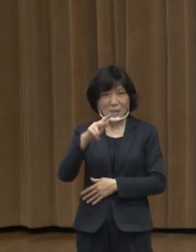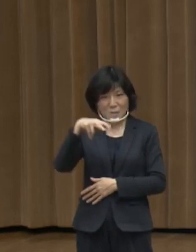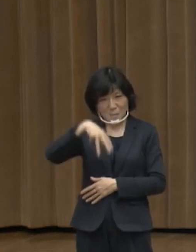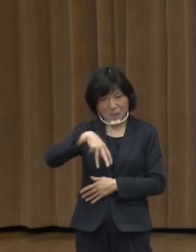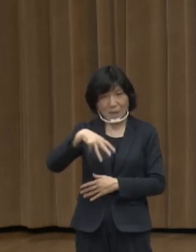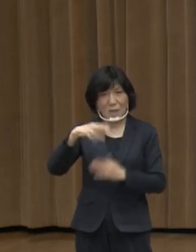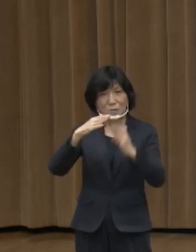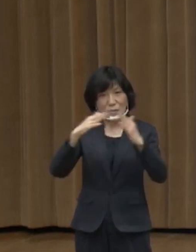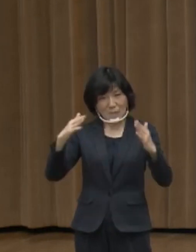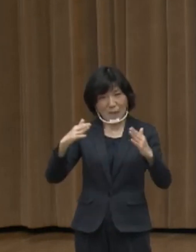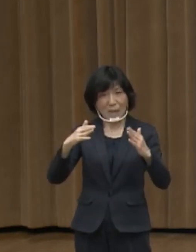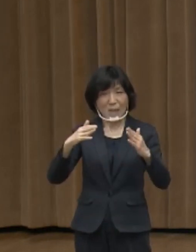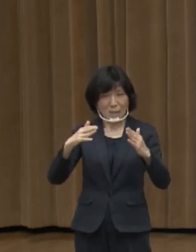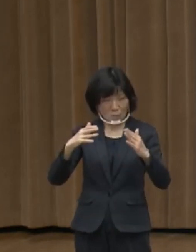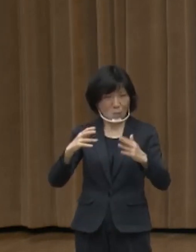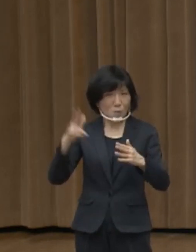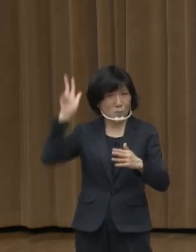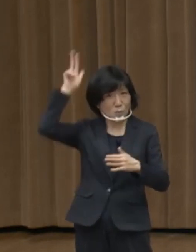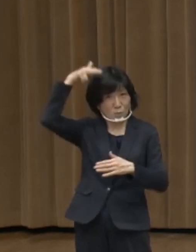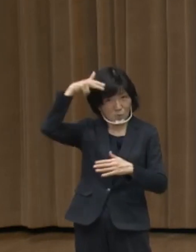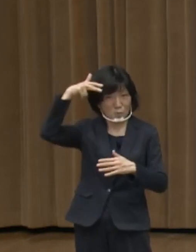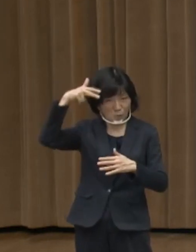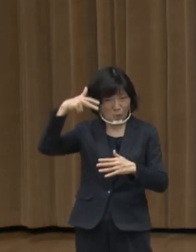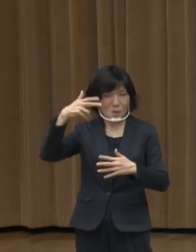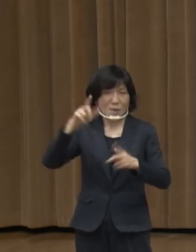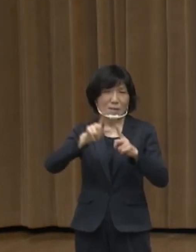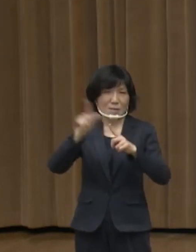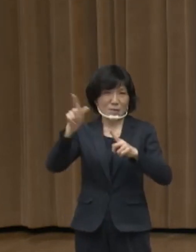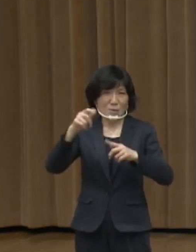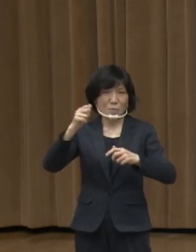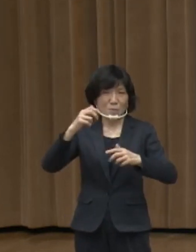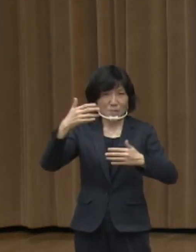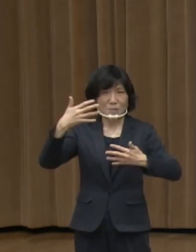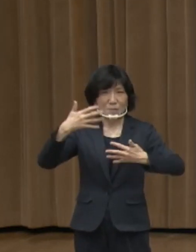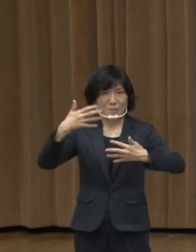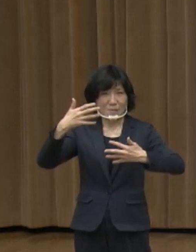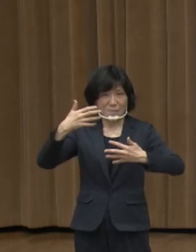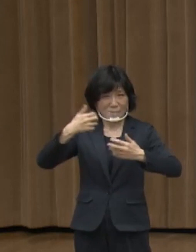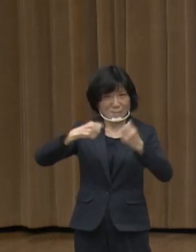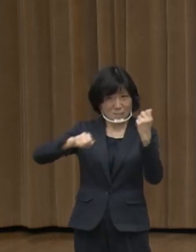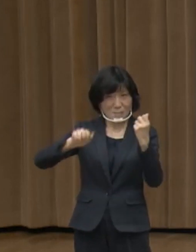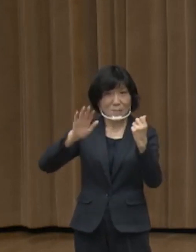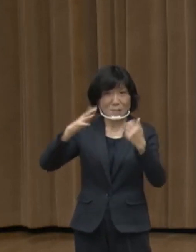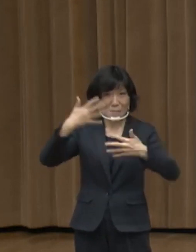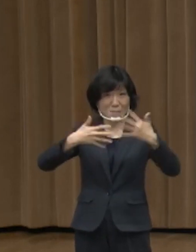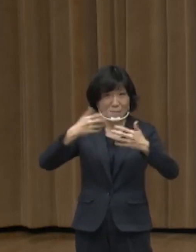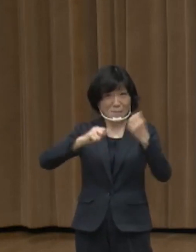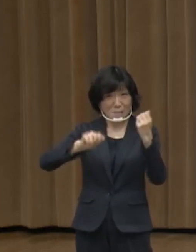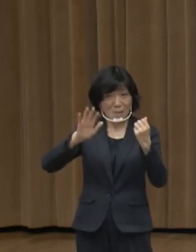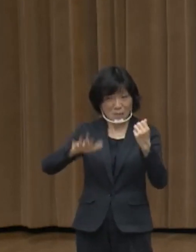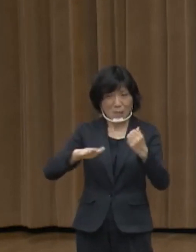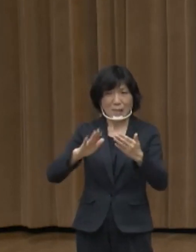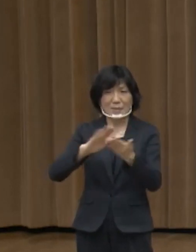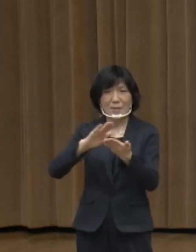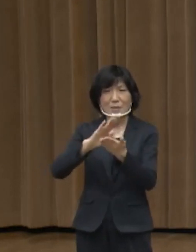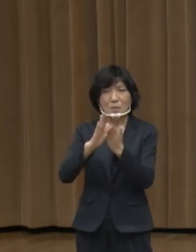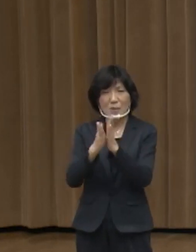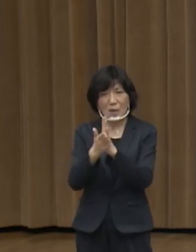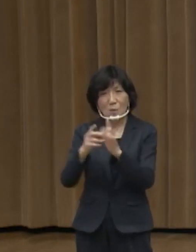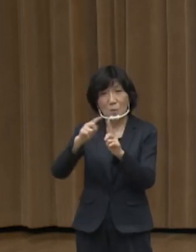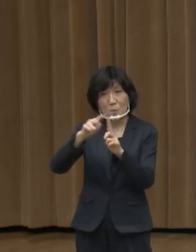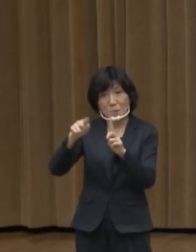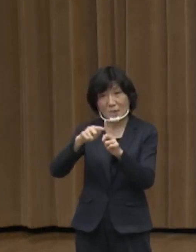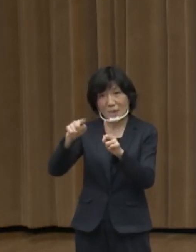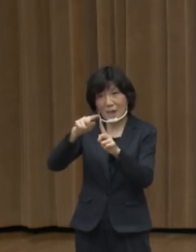企一族の比企能員といった埼玉ゆかりの部署人物が登場するなど、本県を PR できるまたと